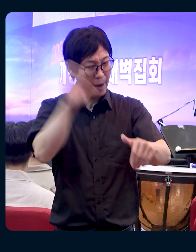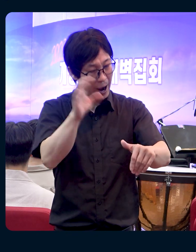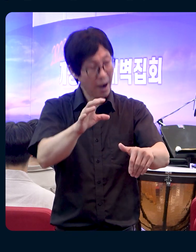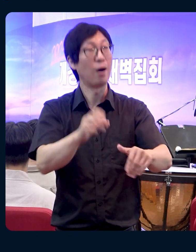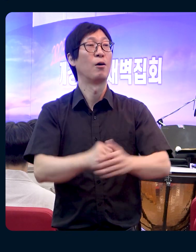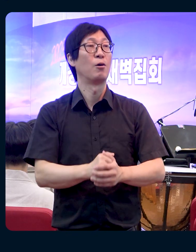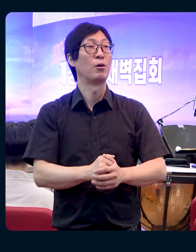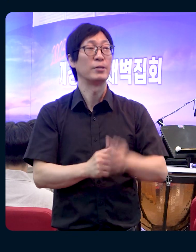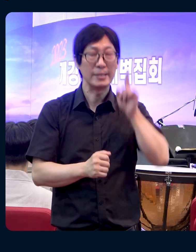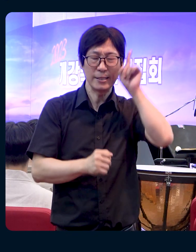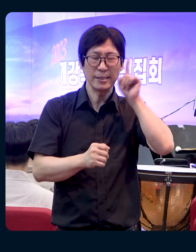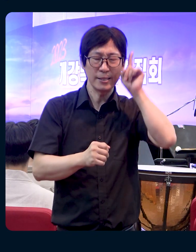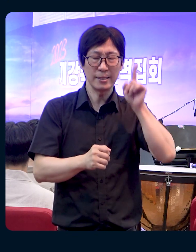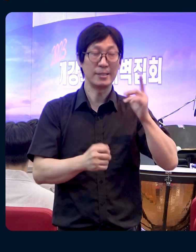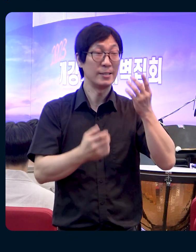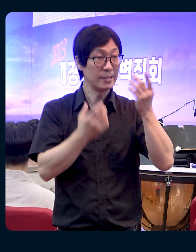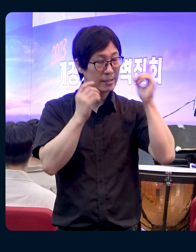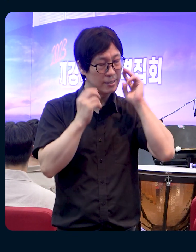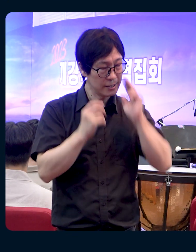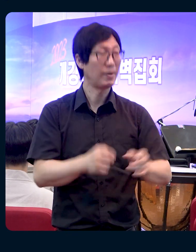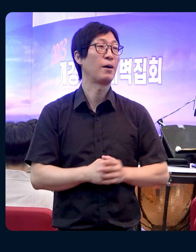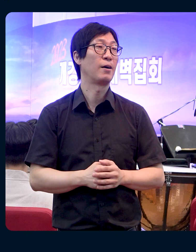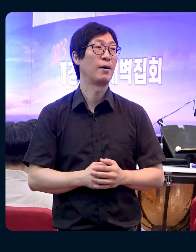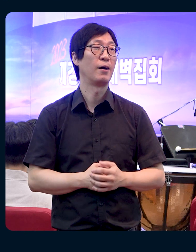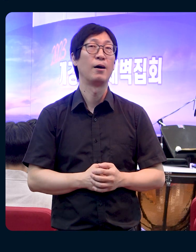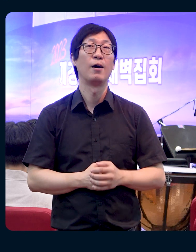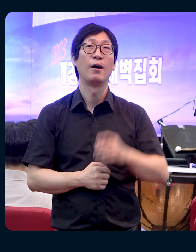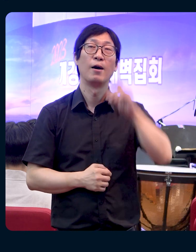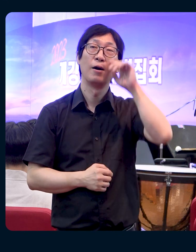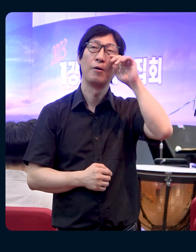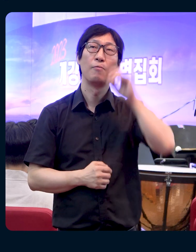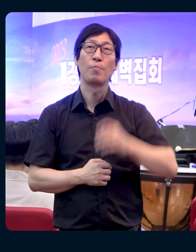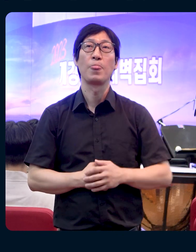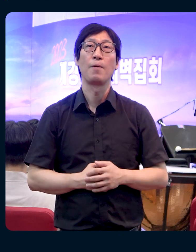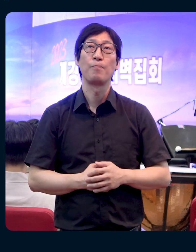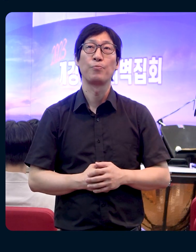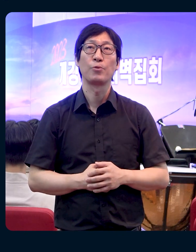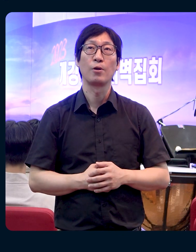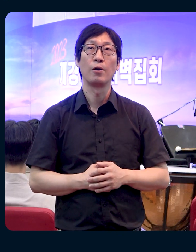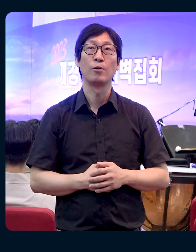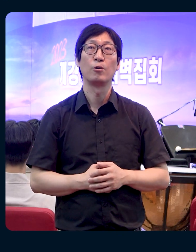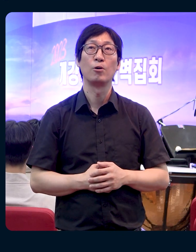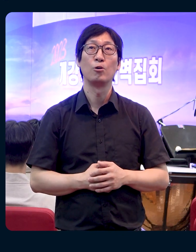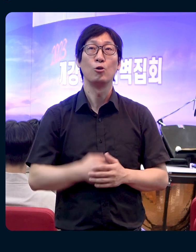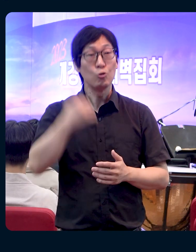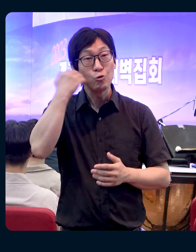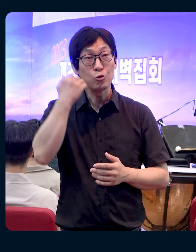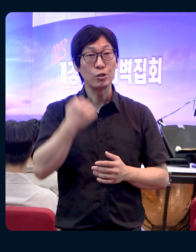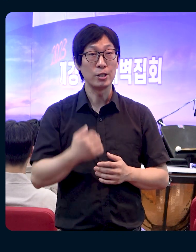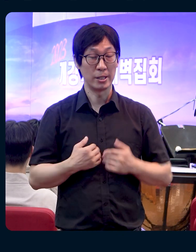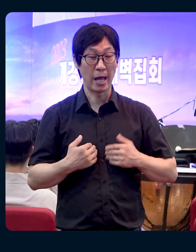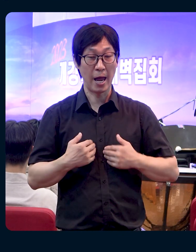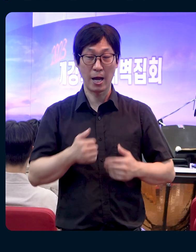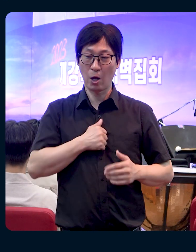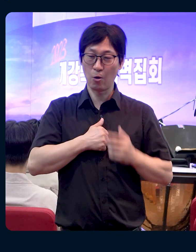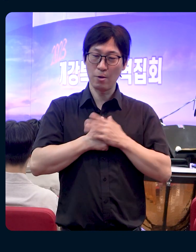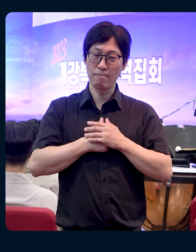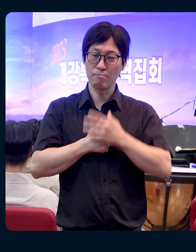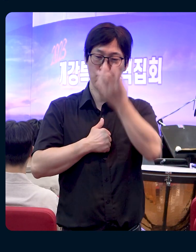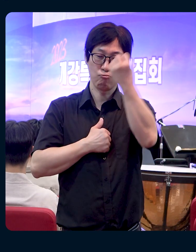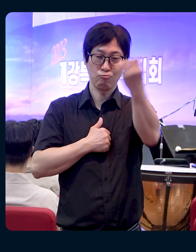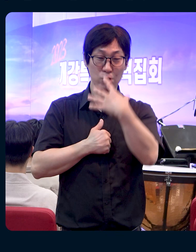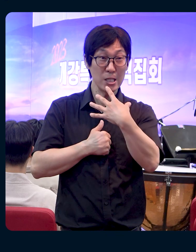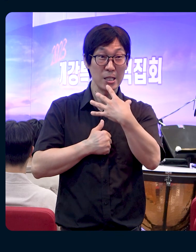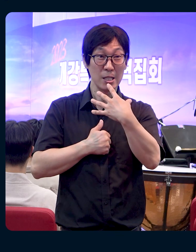수밖에 없어요. 내가 이걸 그냥 이걸 진짜 막, 왜냐면 뭐 어떤 사람이든 간에 자아가 자꾸 침범당하고